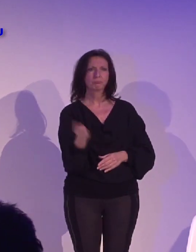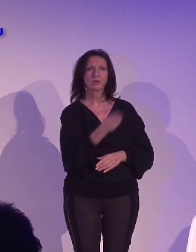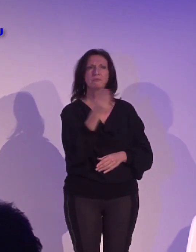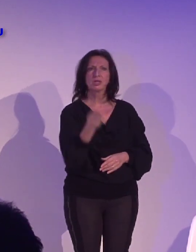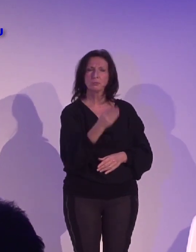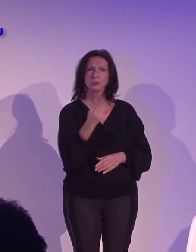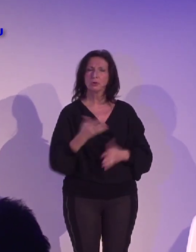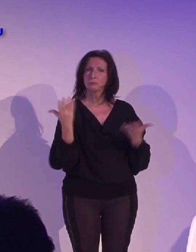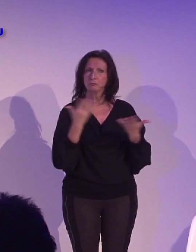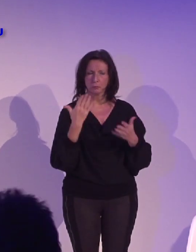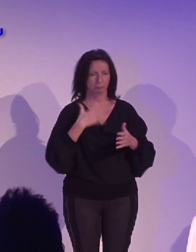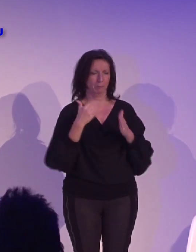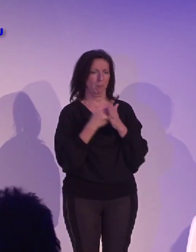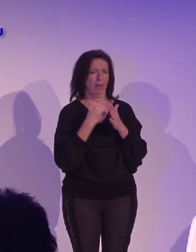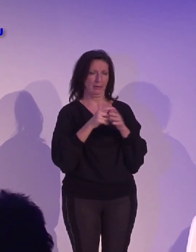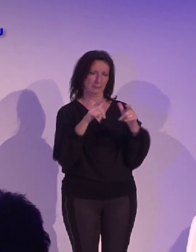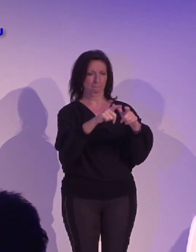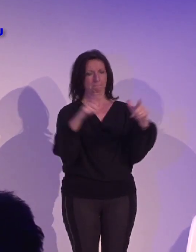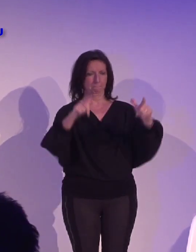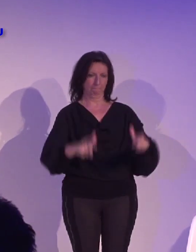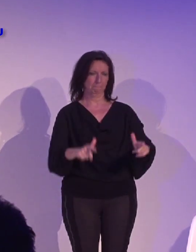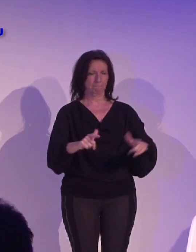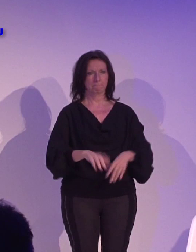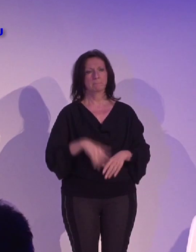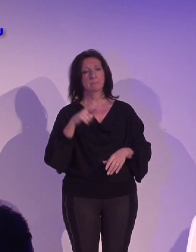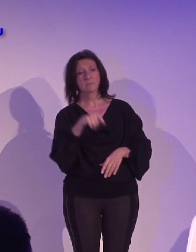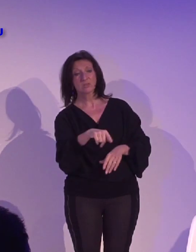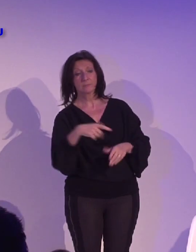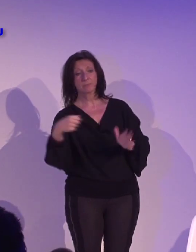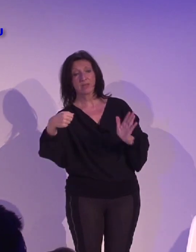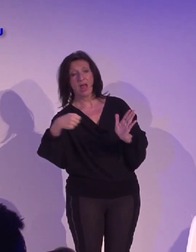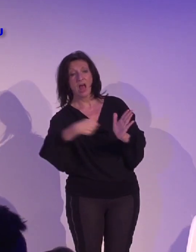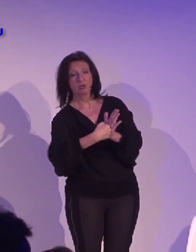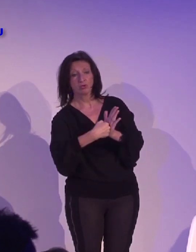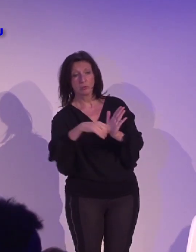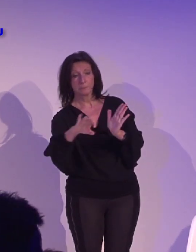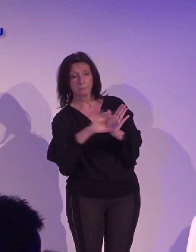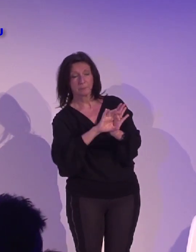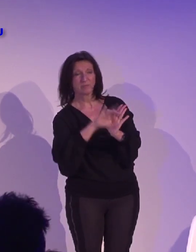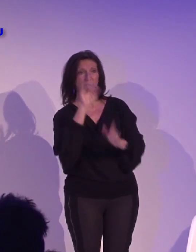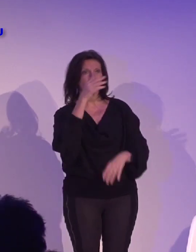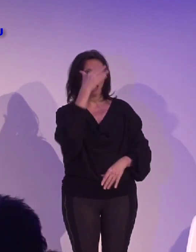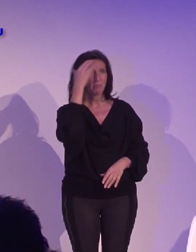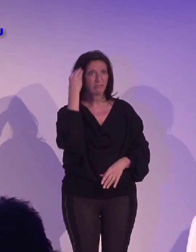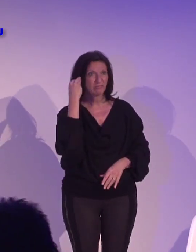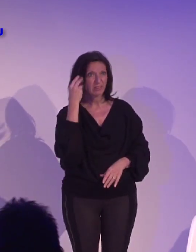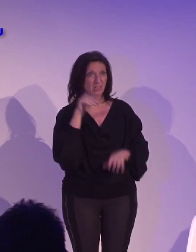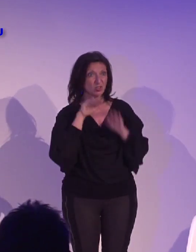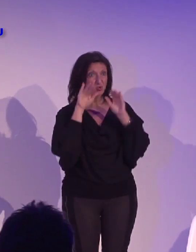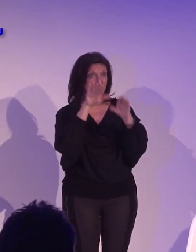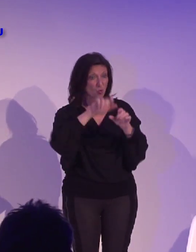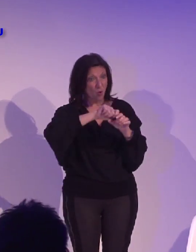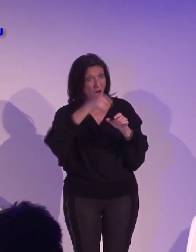im Badezimmer. Franziska schließt die Waschmaschine an, vergisst aber, die Sicherung